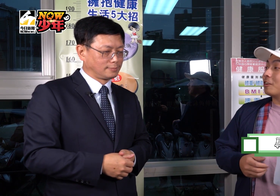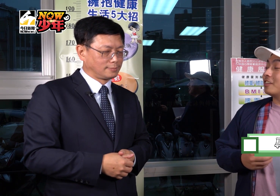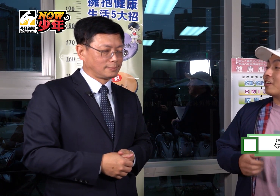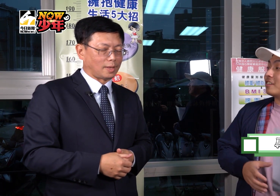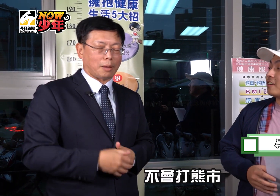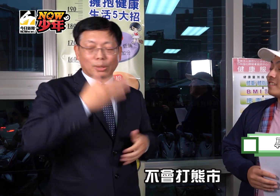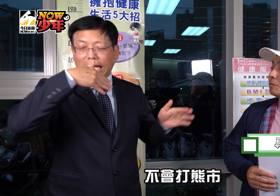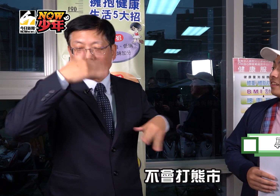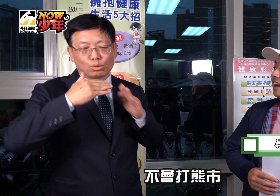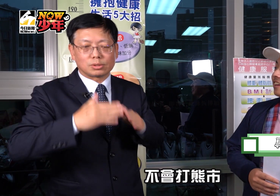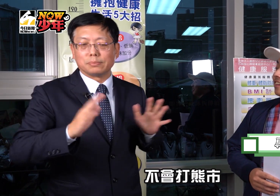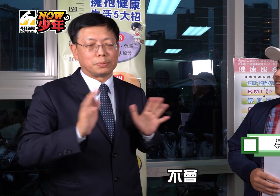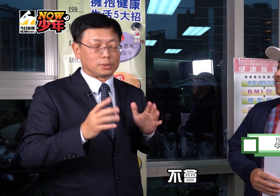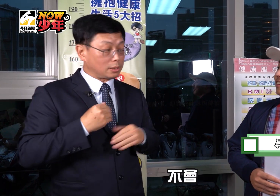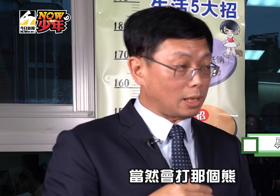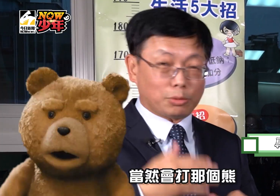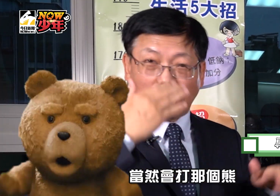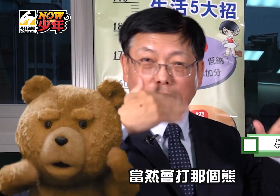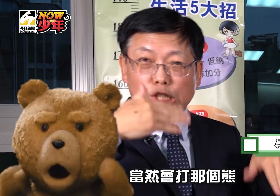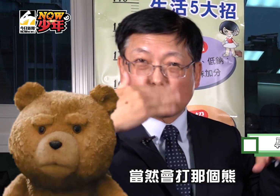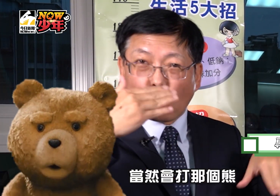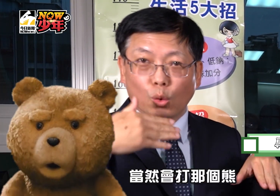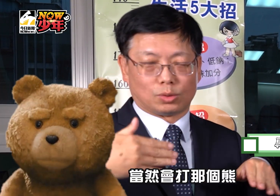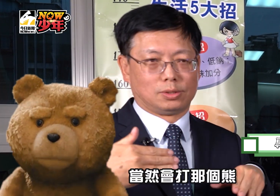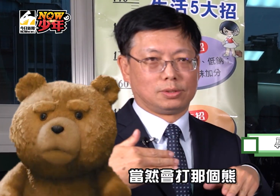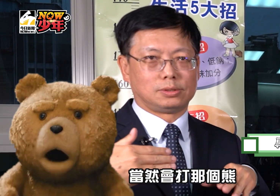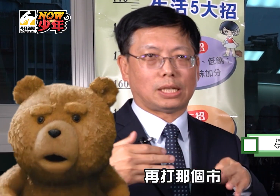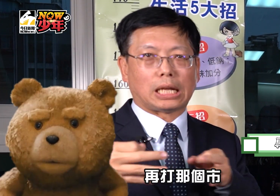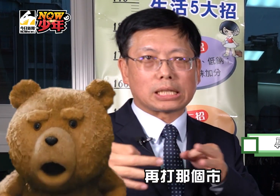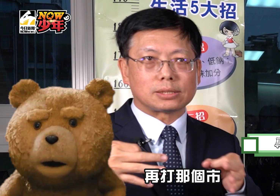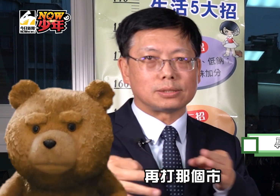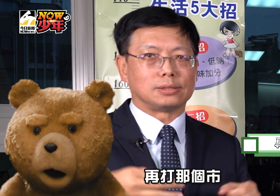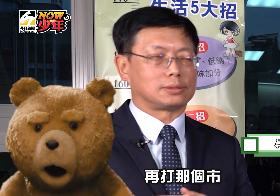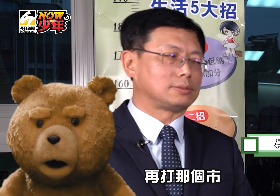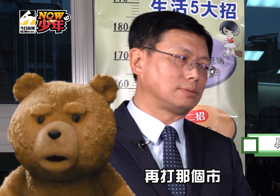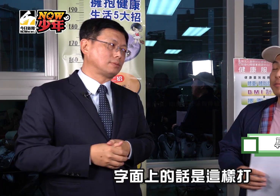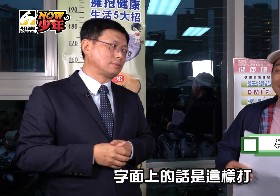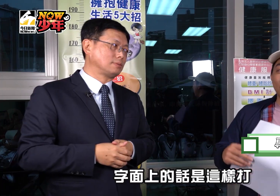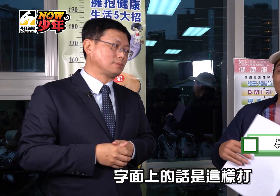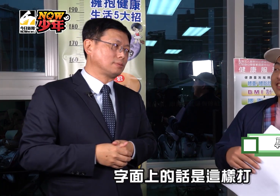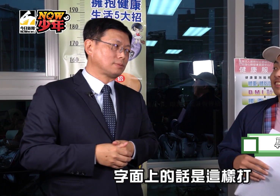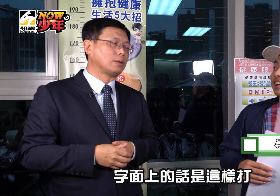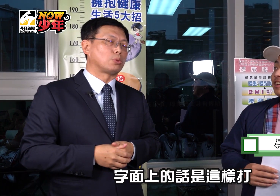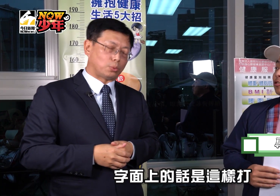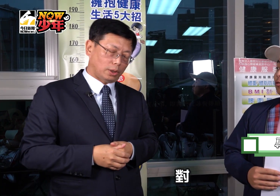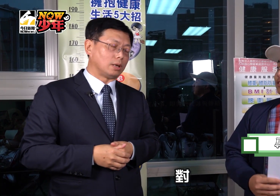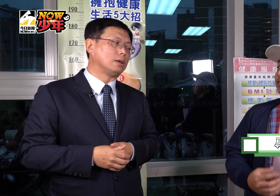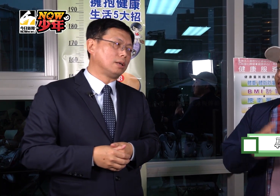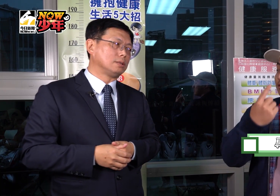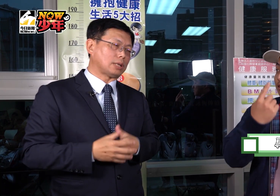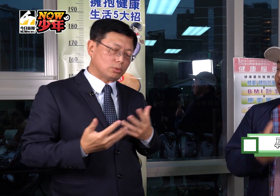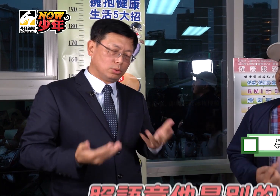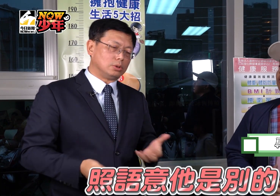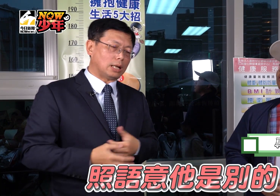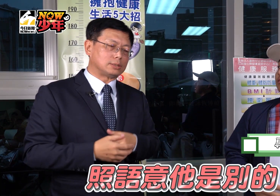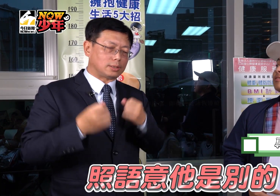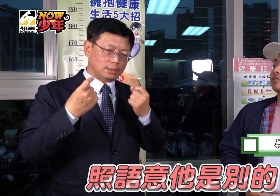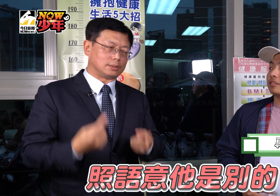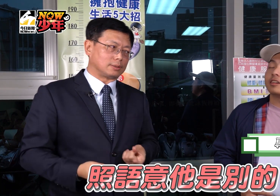想那老师 不会打熊市，不会，会打那个熊，再打那个市。 字面上的话是这样打，那如果 照语义它是跌的。